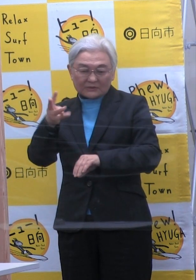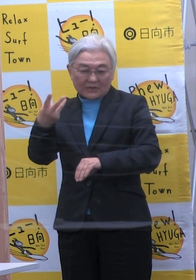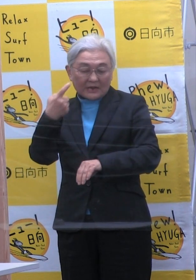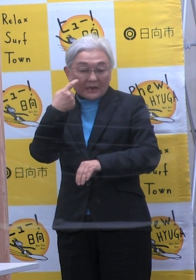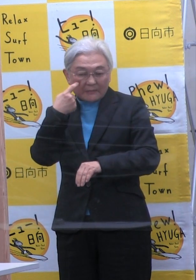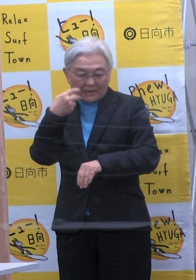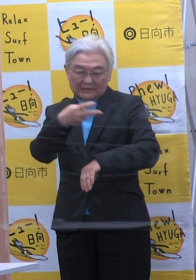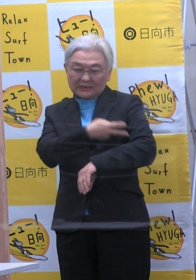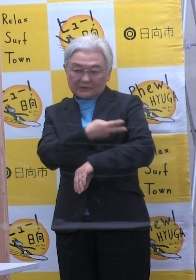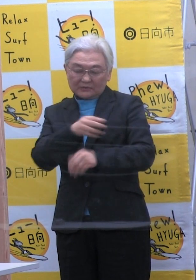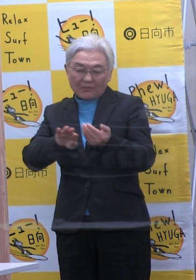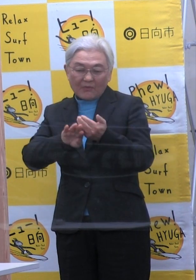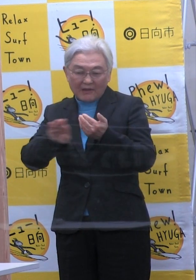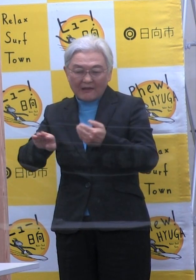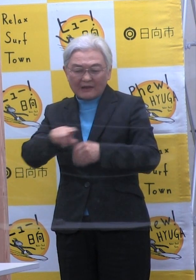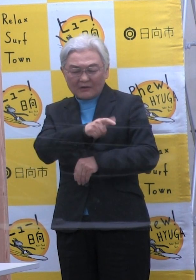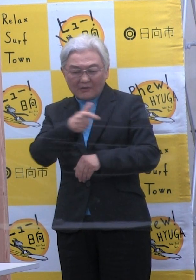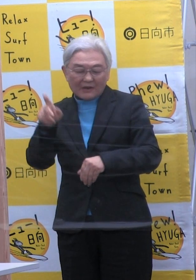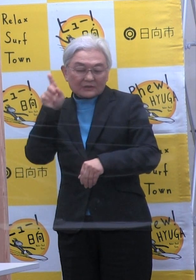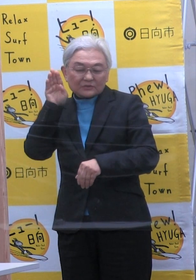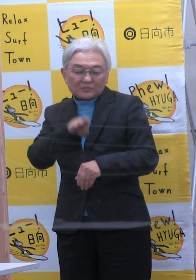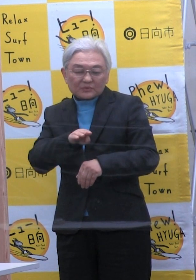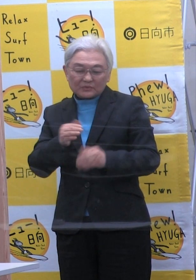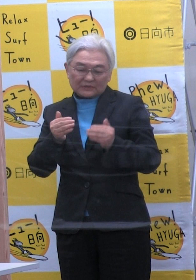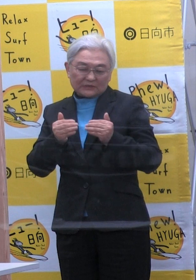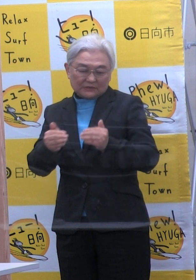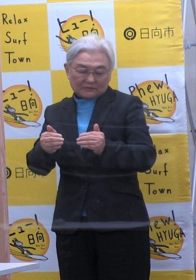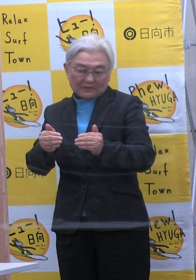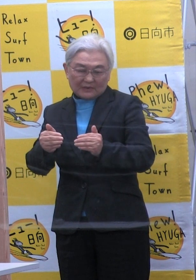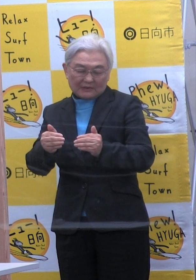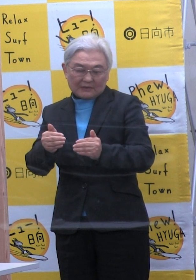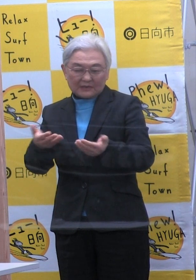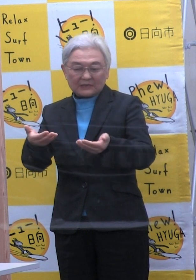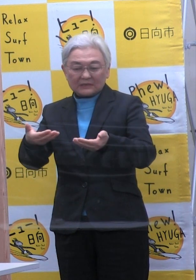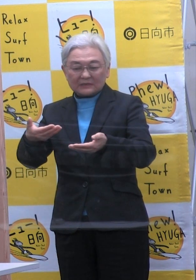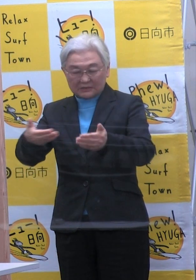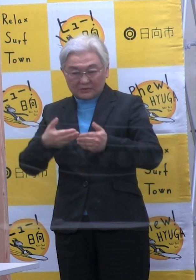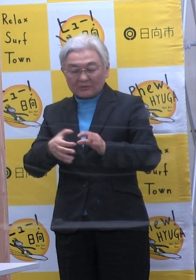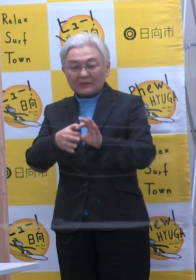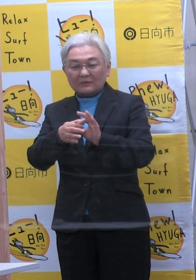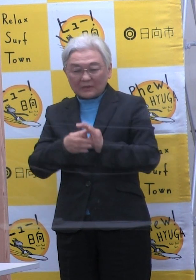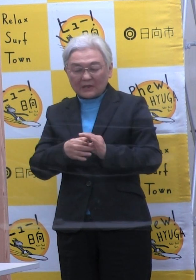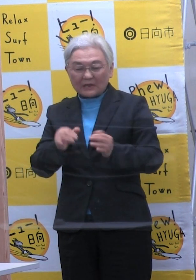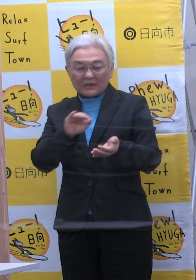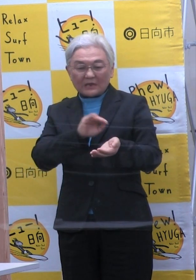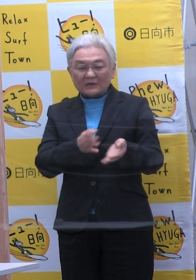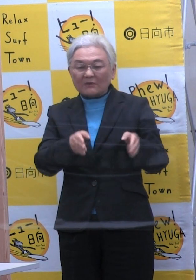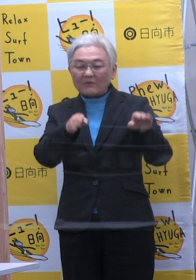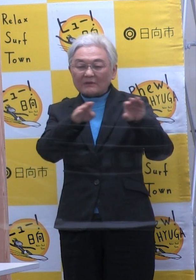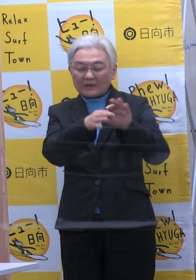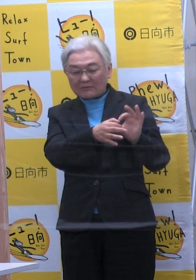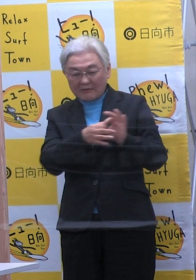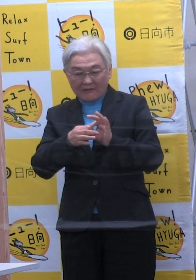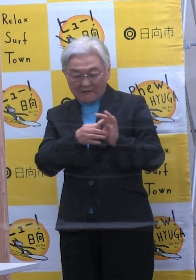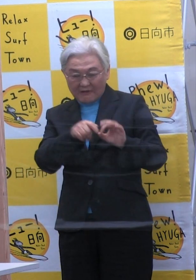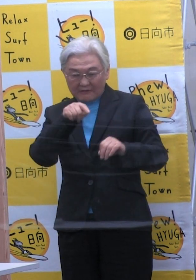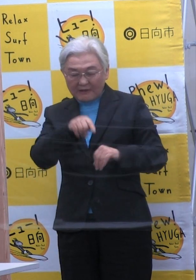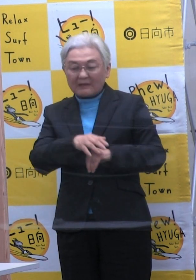じめ、円滑な実施が求められますので、引き続き医療機関との連携